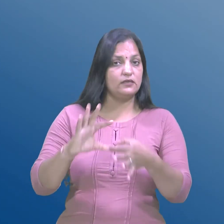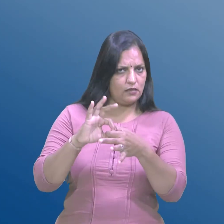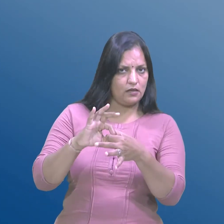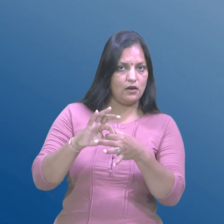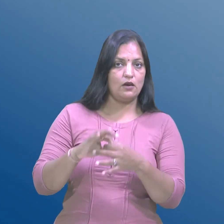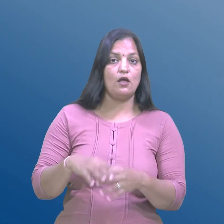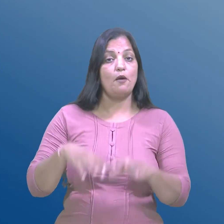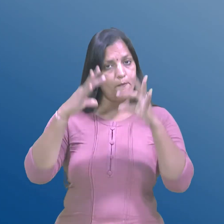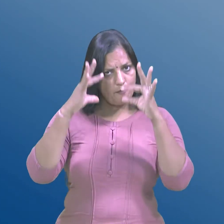યોગ્ય આદર